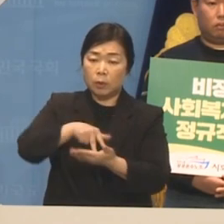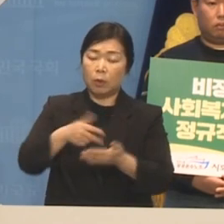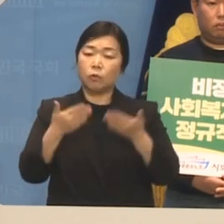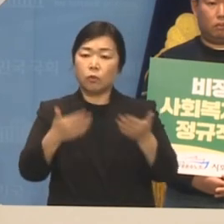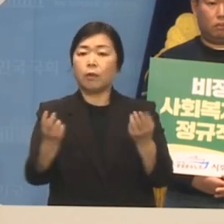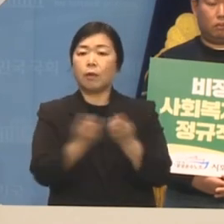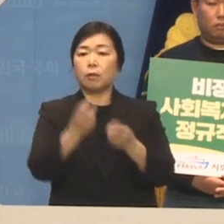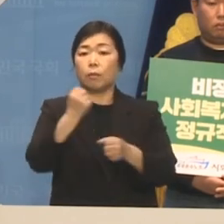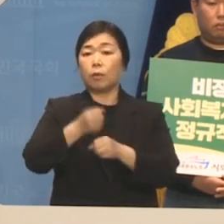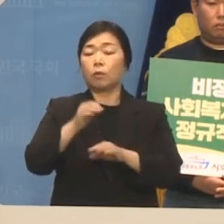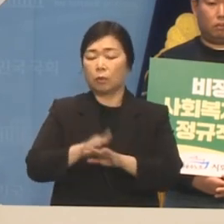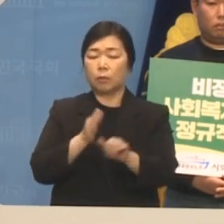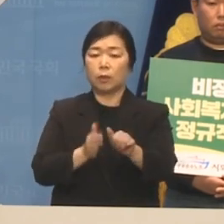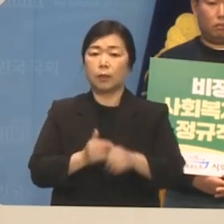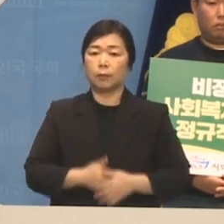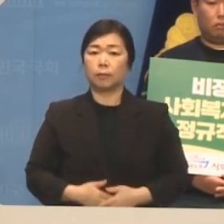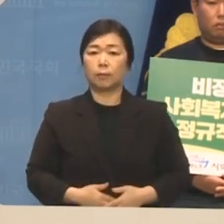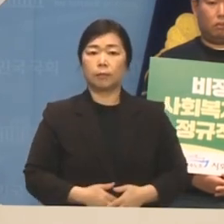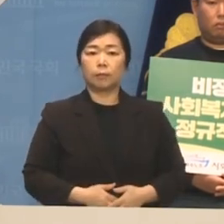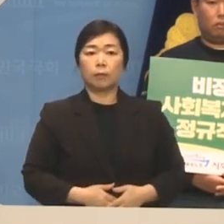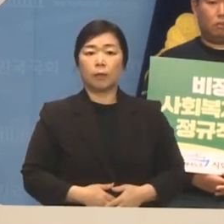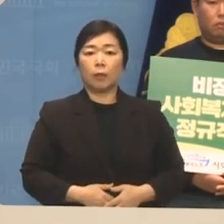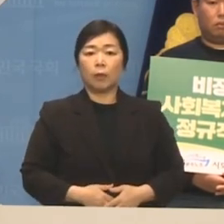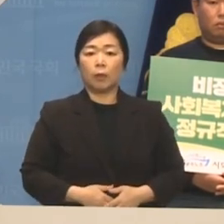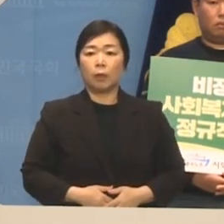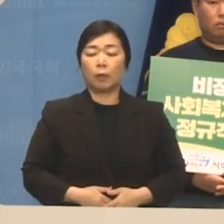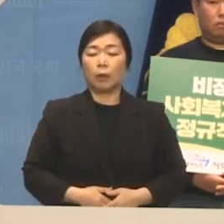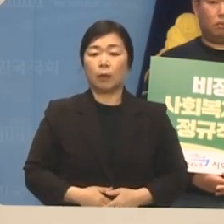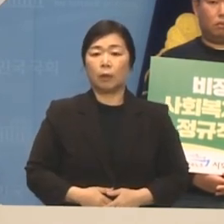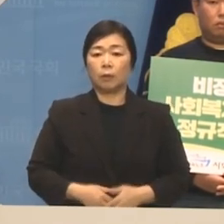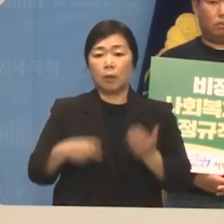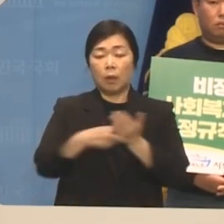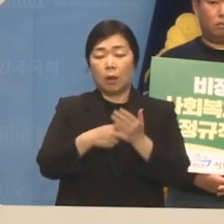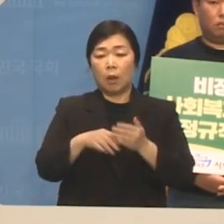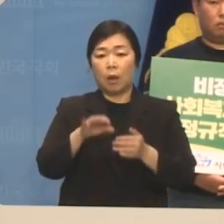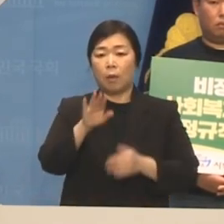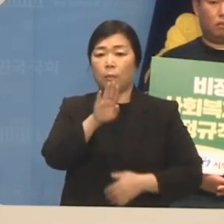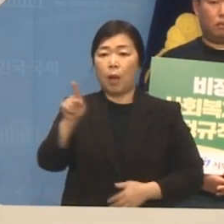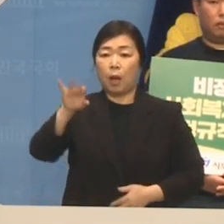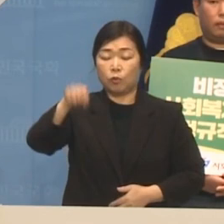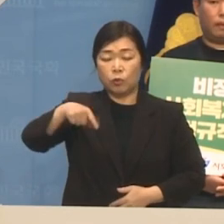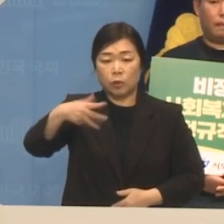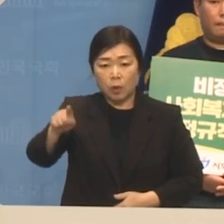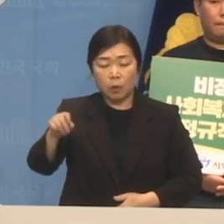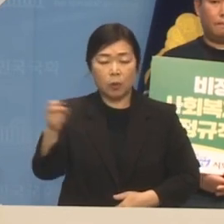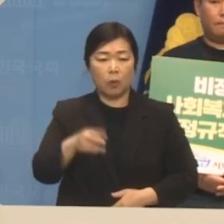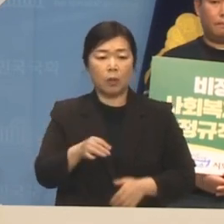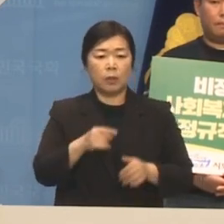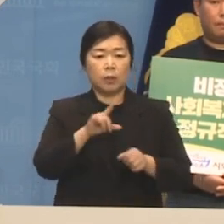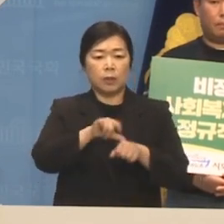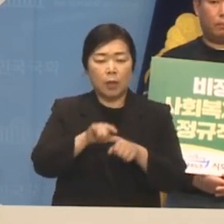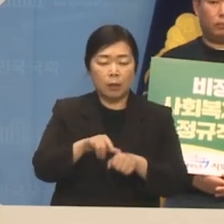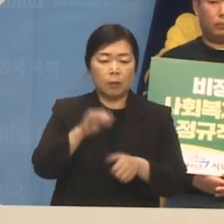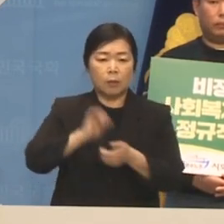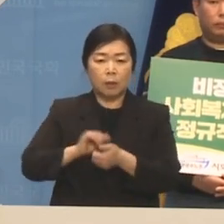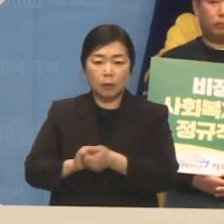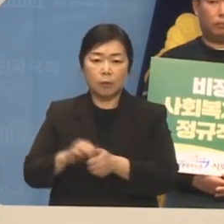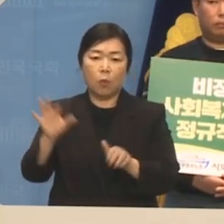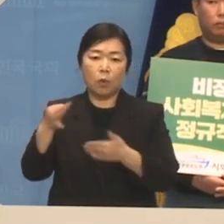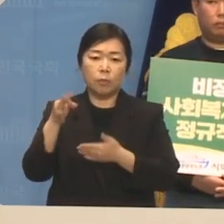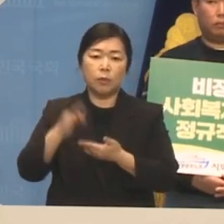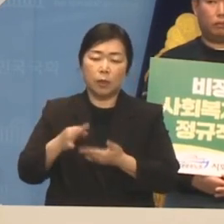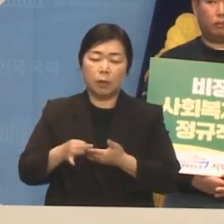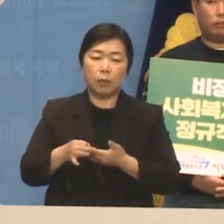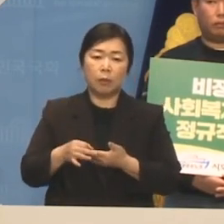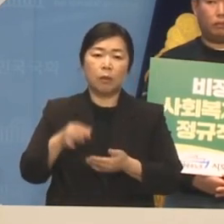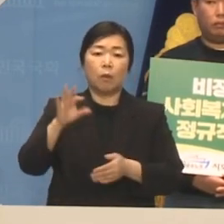대책을 세울 것을 요구합니다. 바우처 시스템, 시급제, 초단시간 노동 등으로 고통받는 노동자들에게